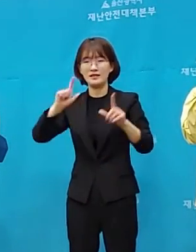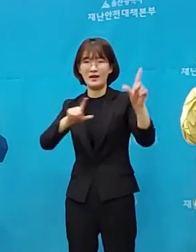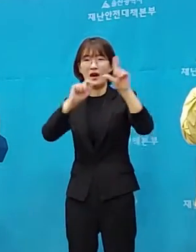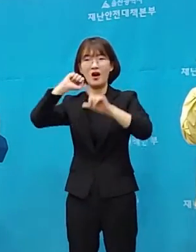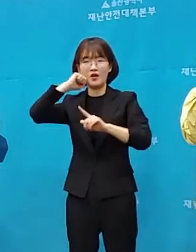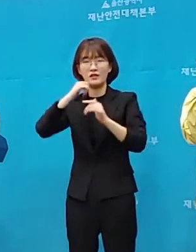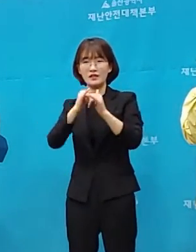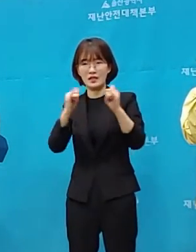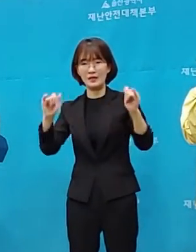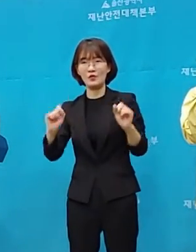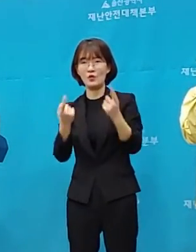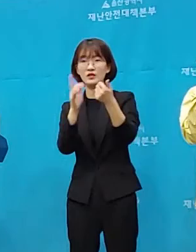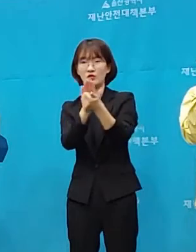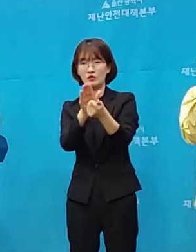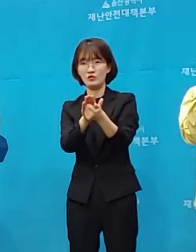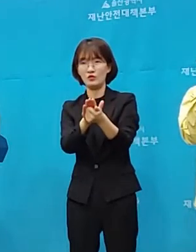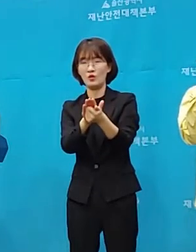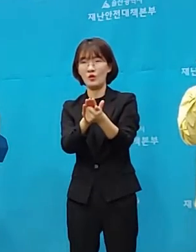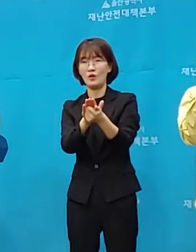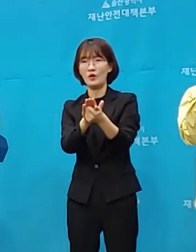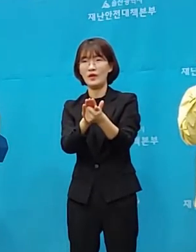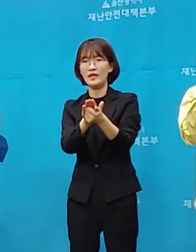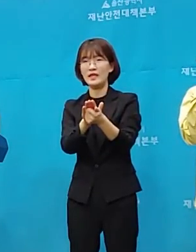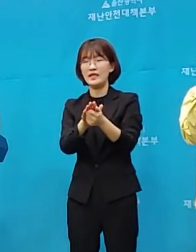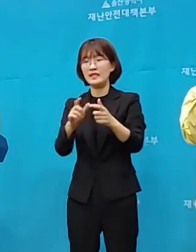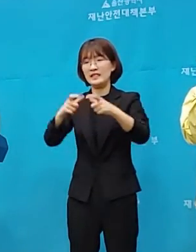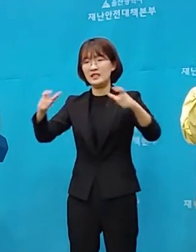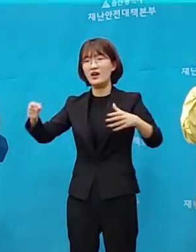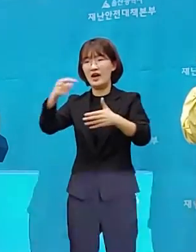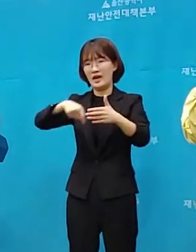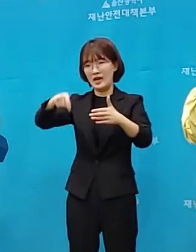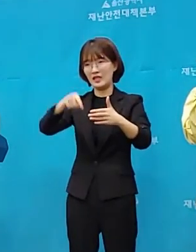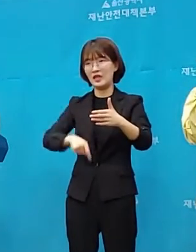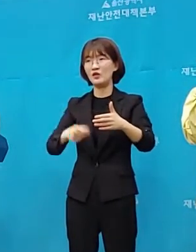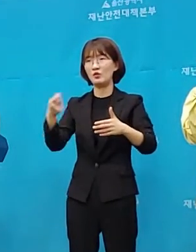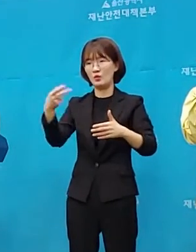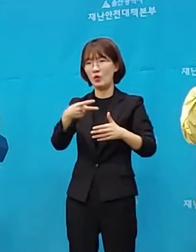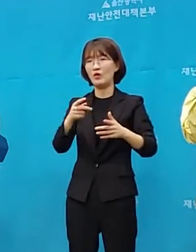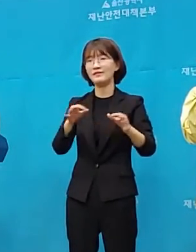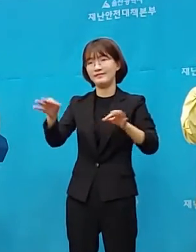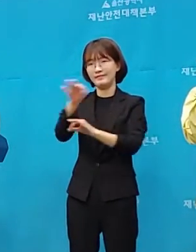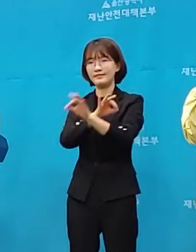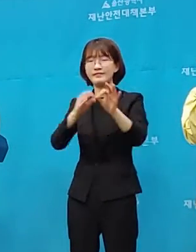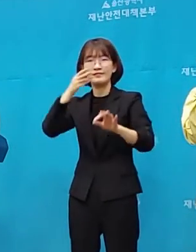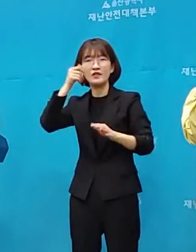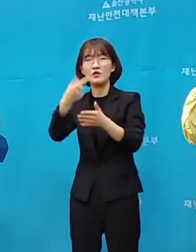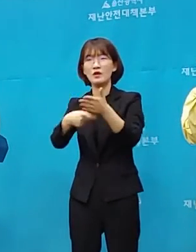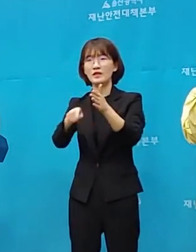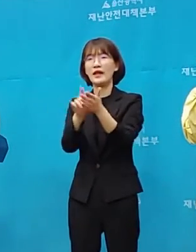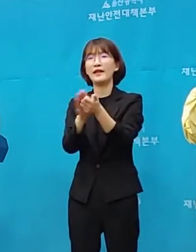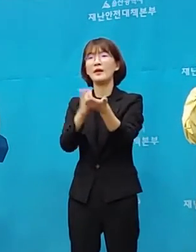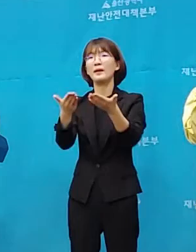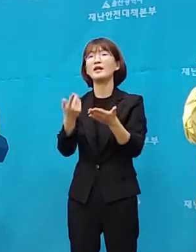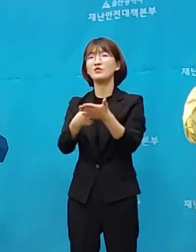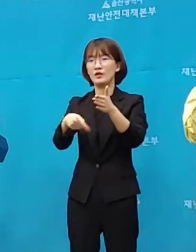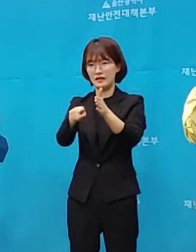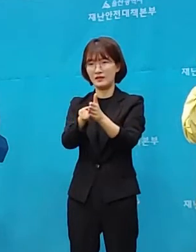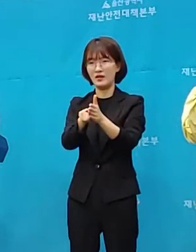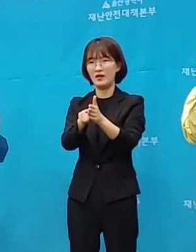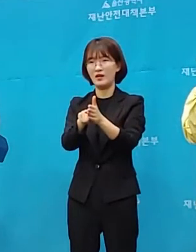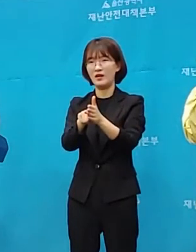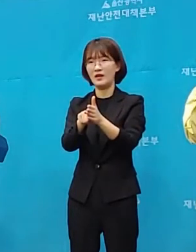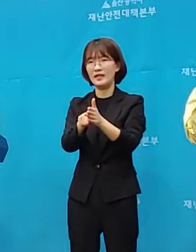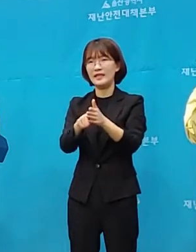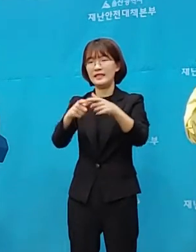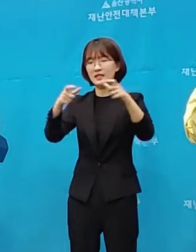지원과 동시에 그런 소득이 지역 내 경비순환으로 돌아가서 소상공인들이 또 혜택을 받을 수 있도록 특별히 그 지급은